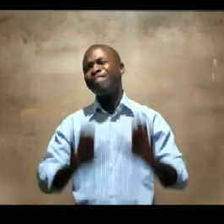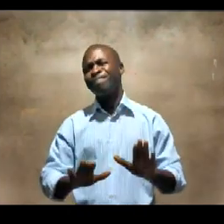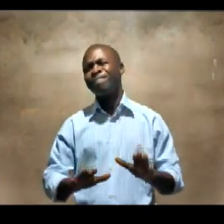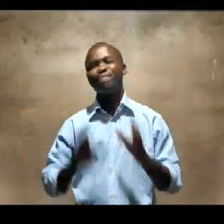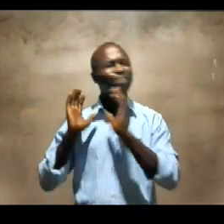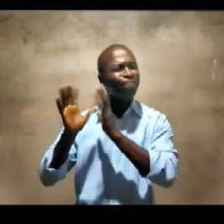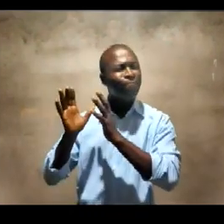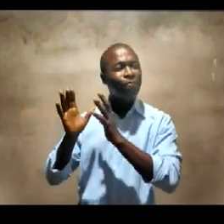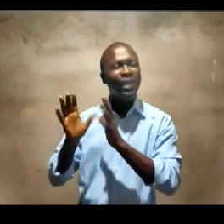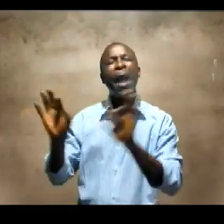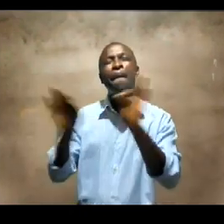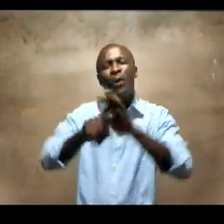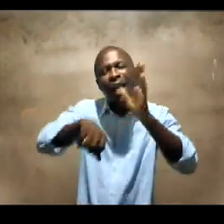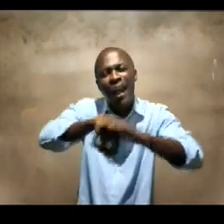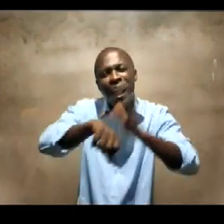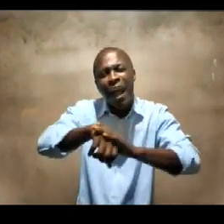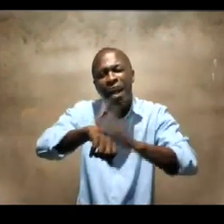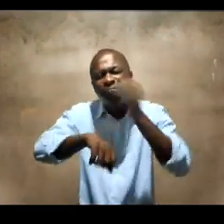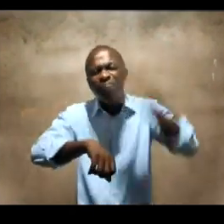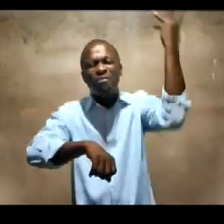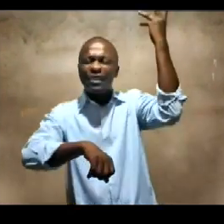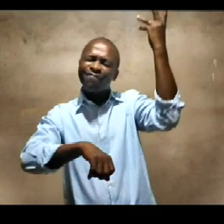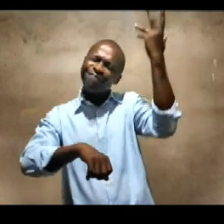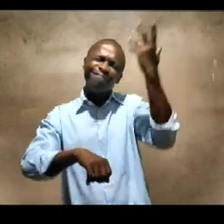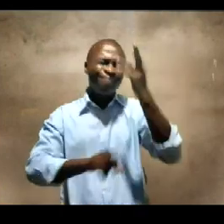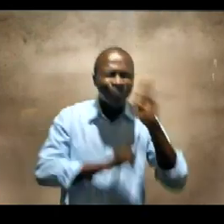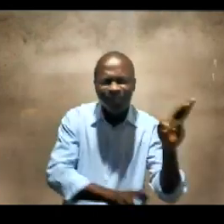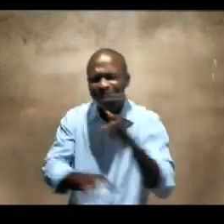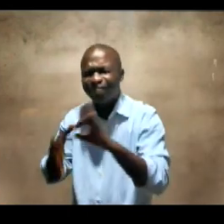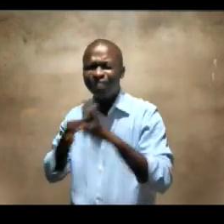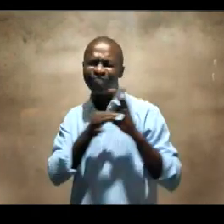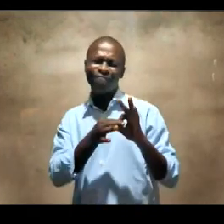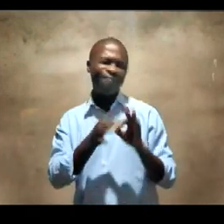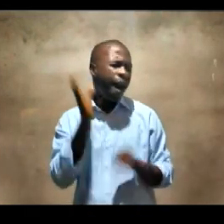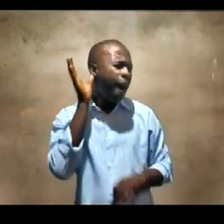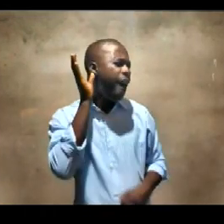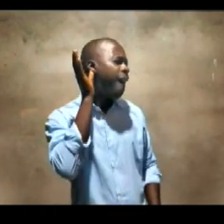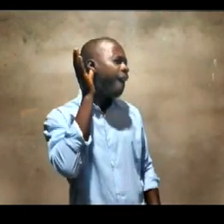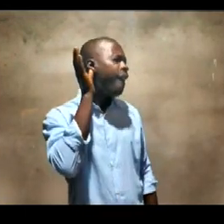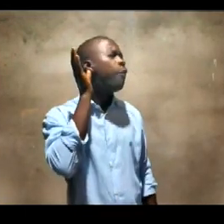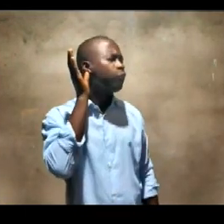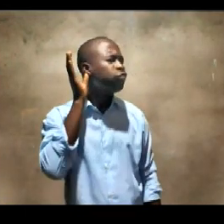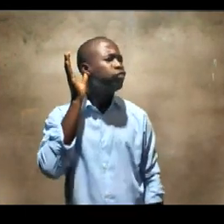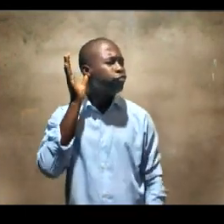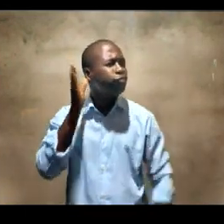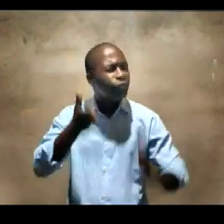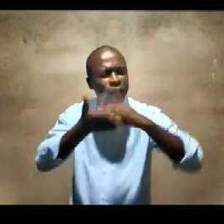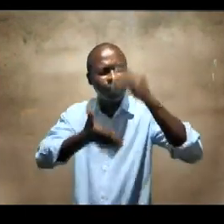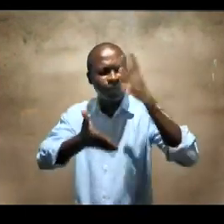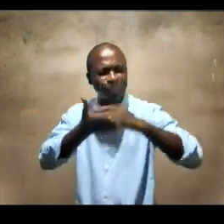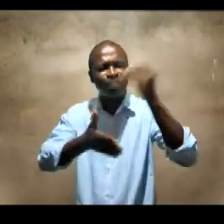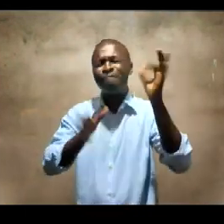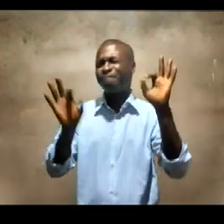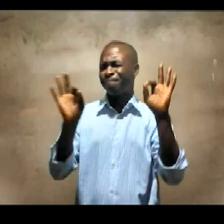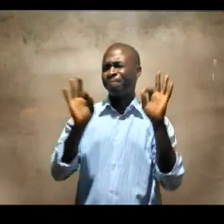fort. Garder ces valeurs-là et mémoriser l'écoute, écouter, se servir